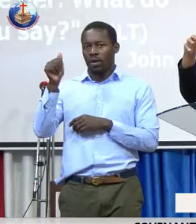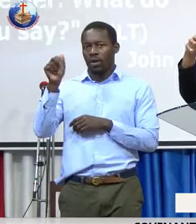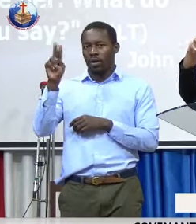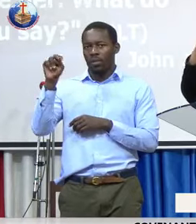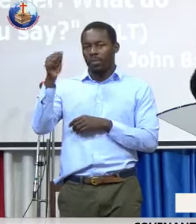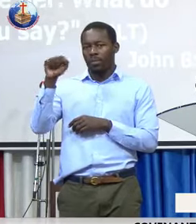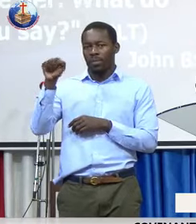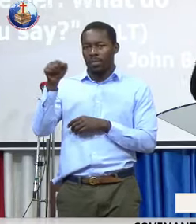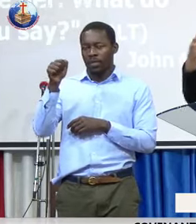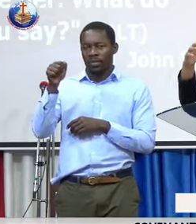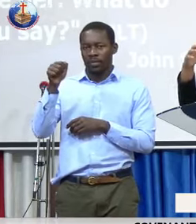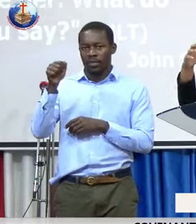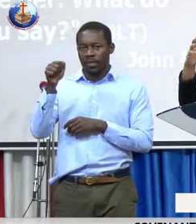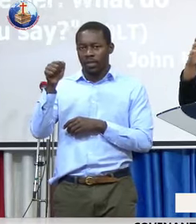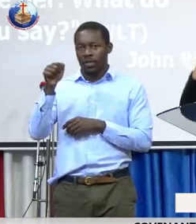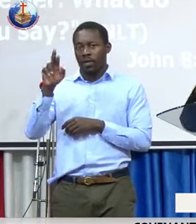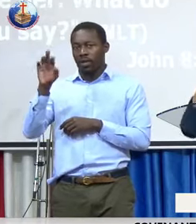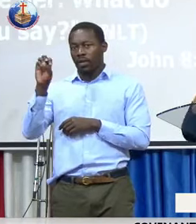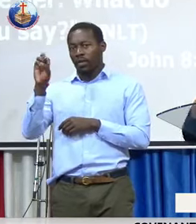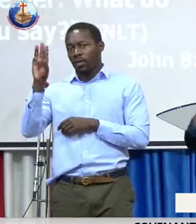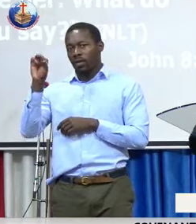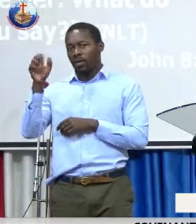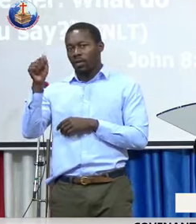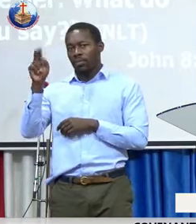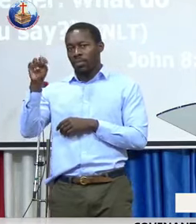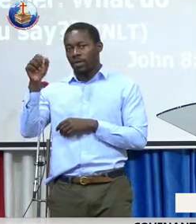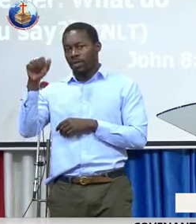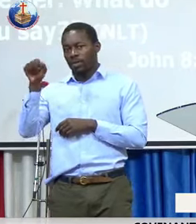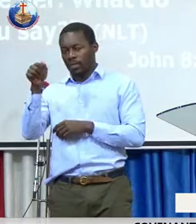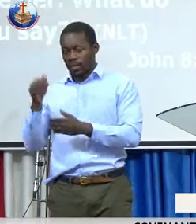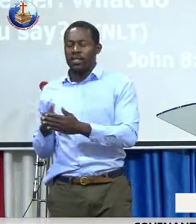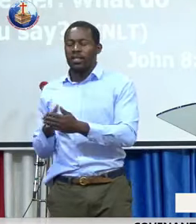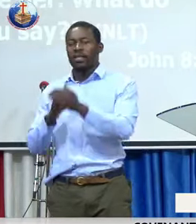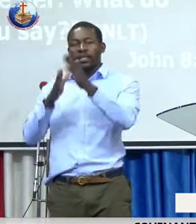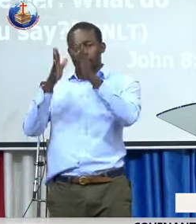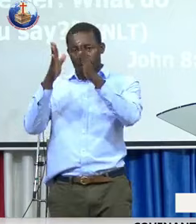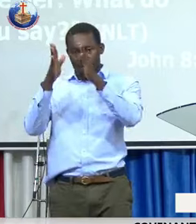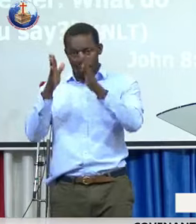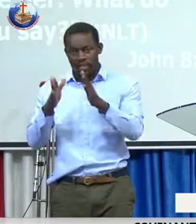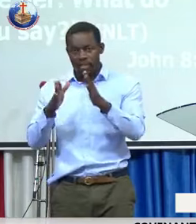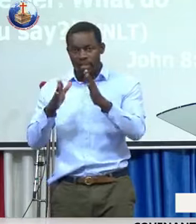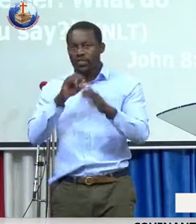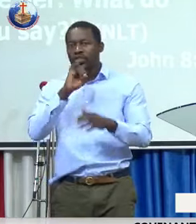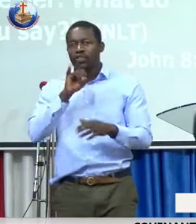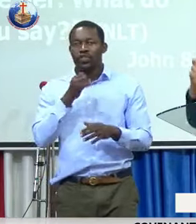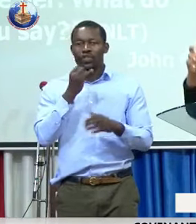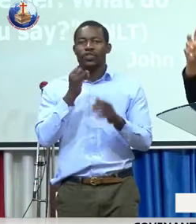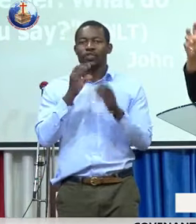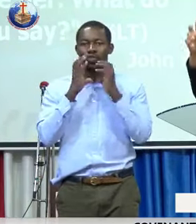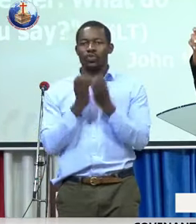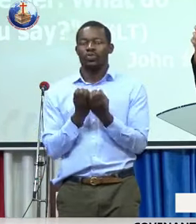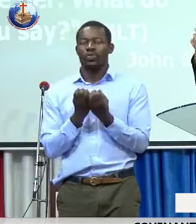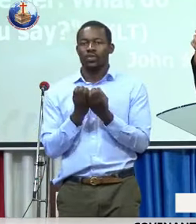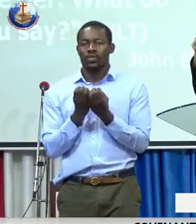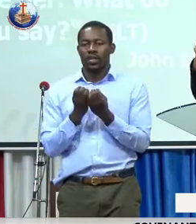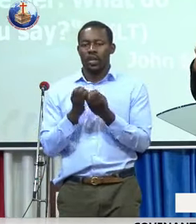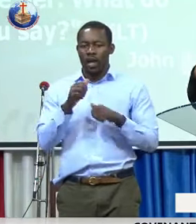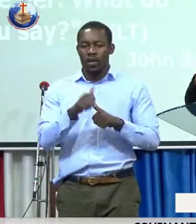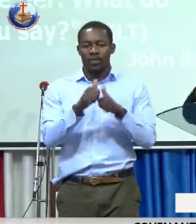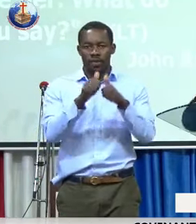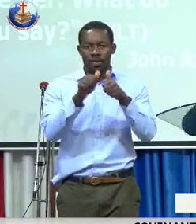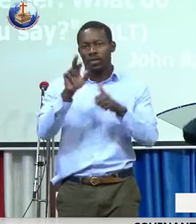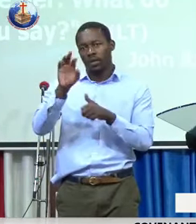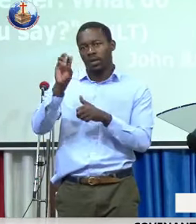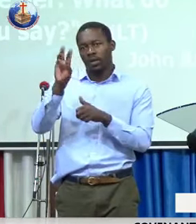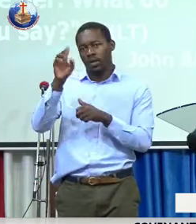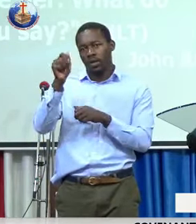were in leadership at that time over the Jews. Warumi walikuwa na utawala juu ya Wayahudi wakati huo. And according to Roman law, na kulingana